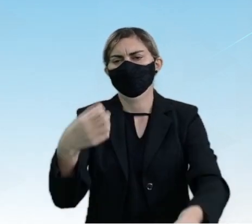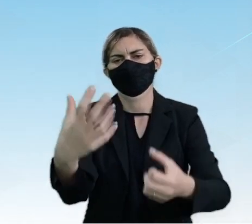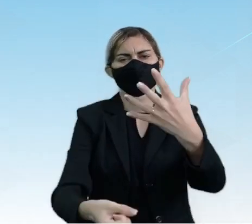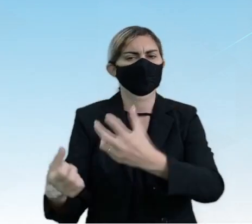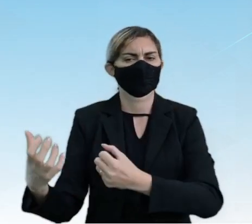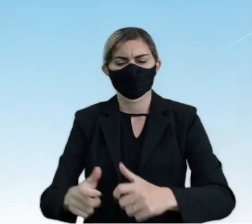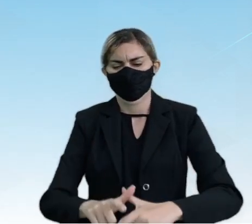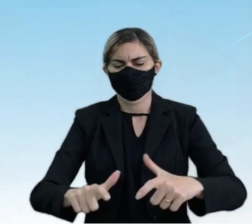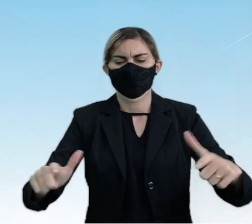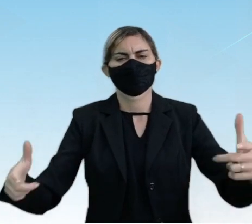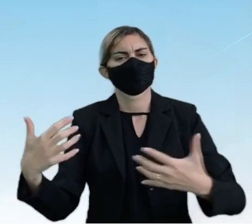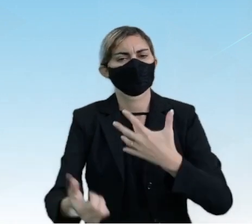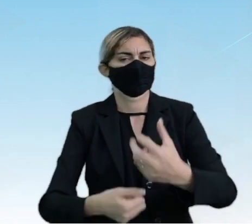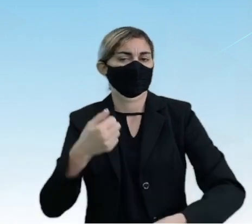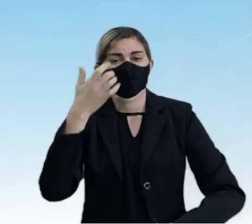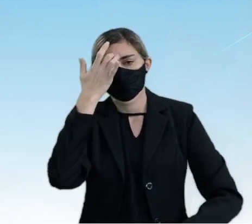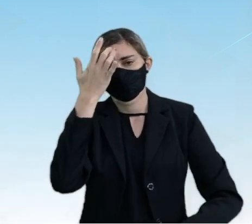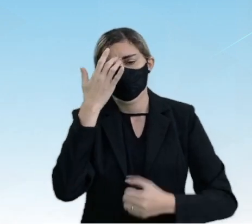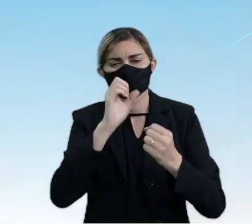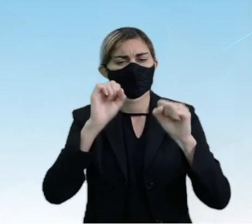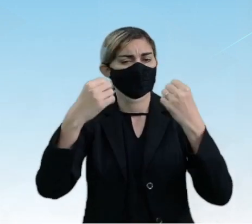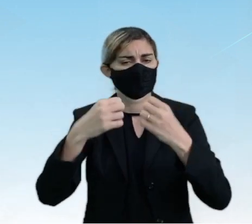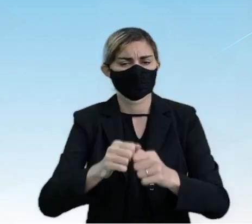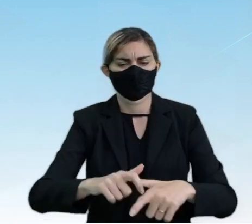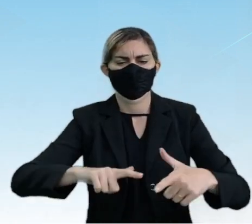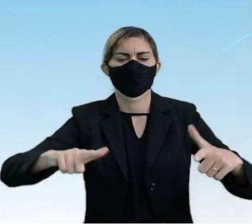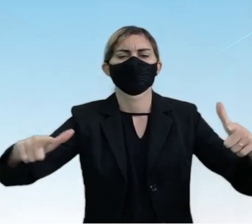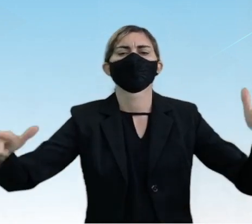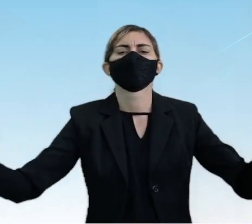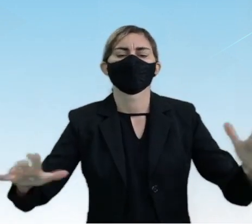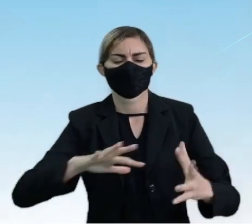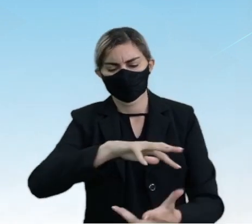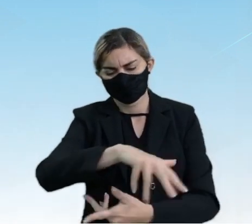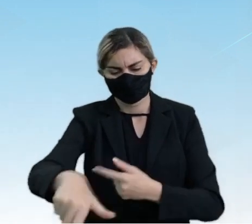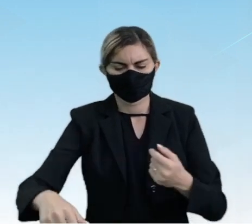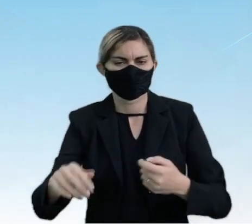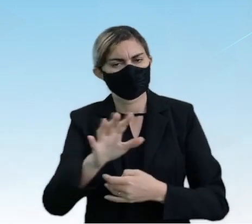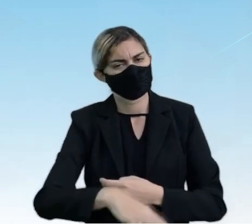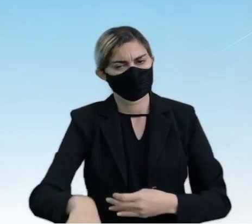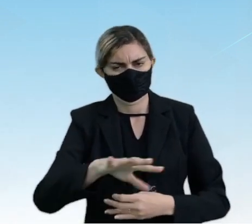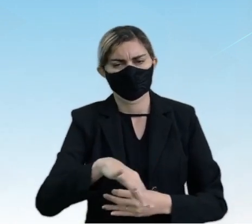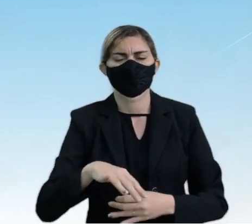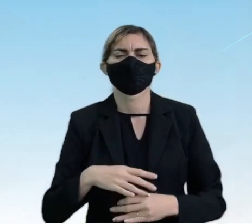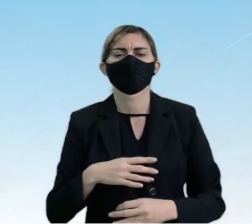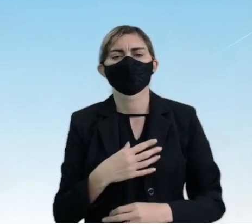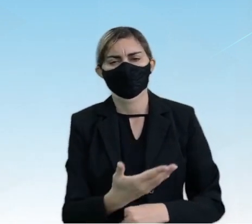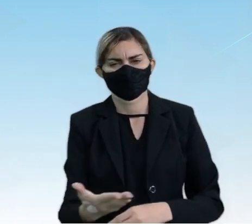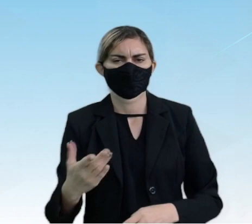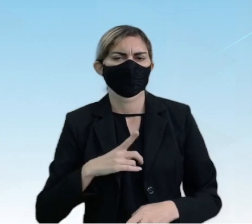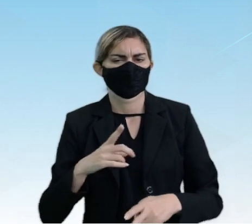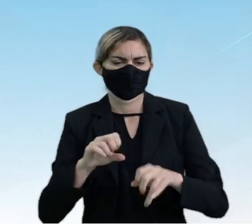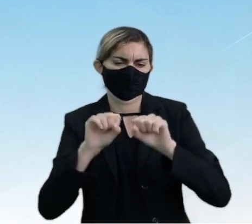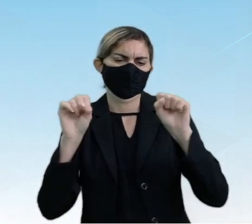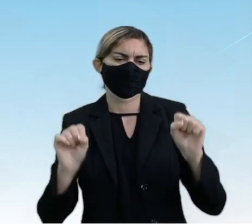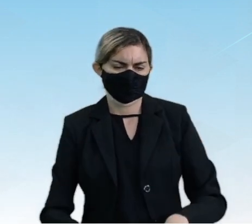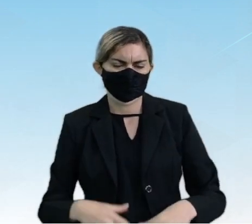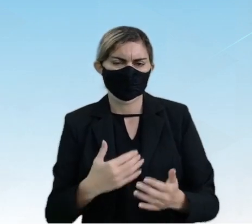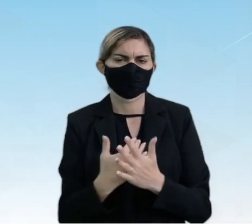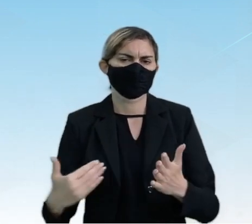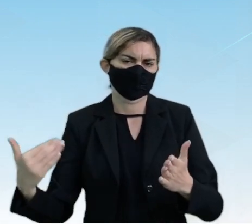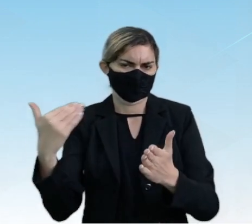adeptos, era mais fácil da ginástica se popularizar pelo mundo todo, né? Então, ela tinha uns sistemas um pouco